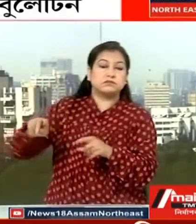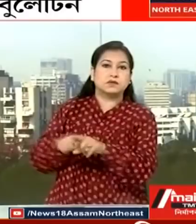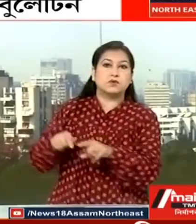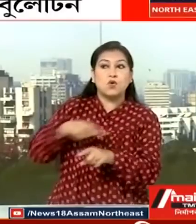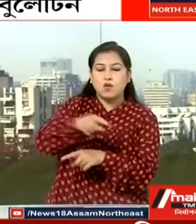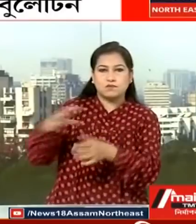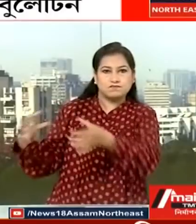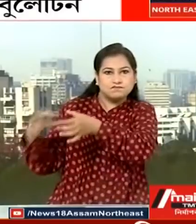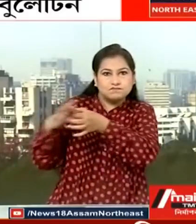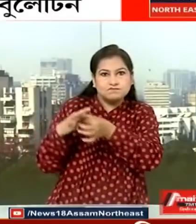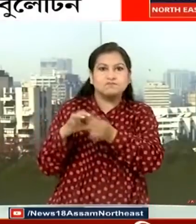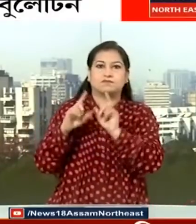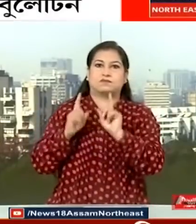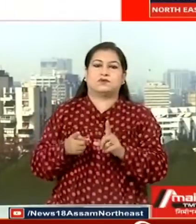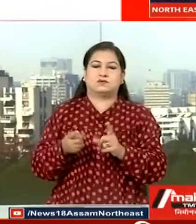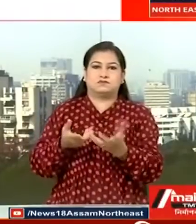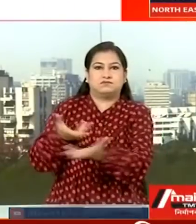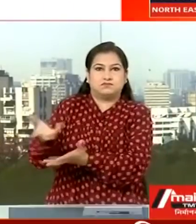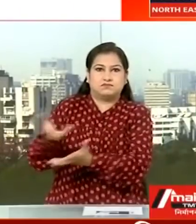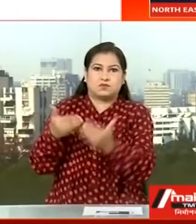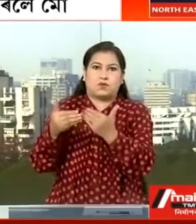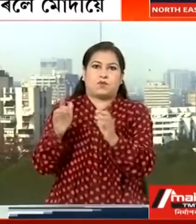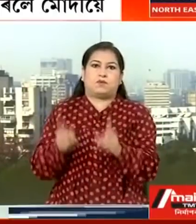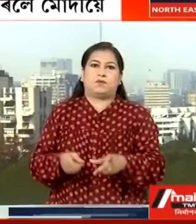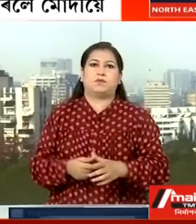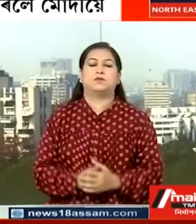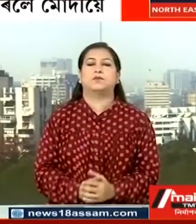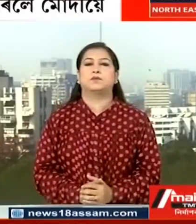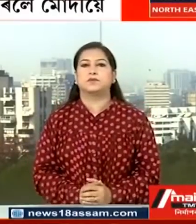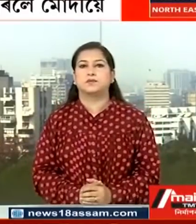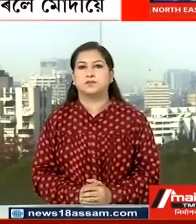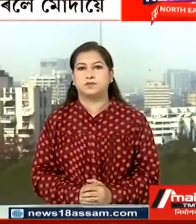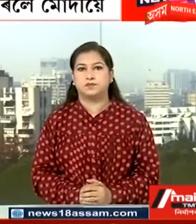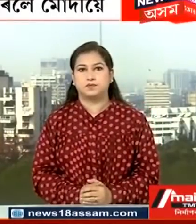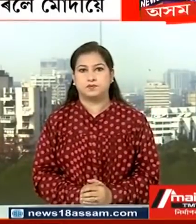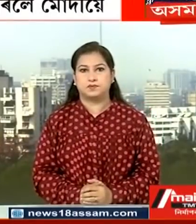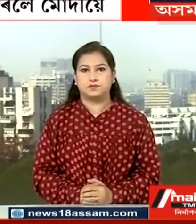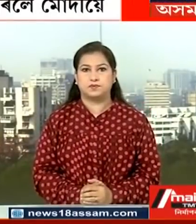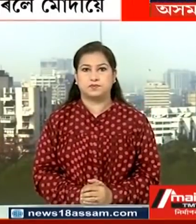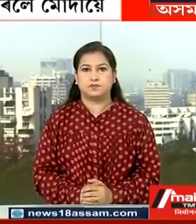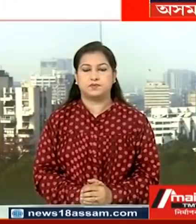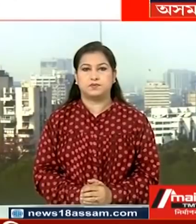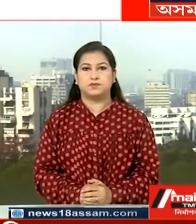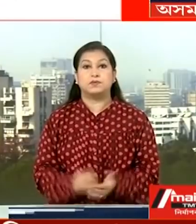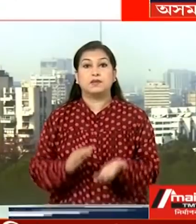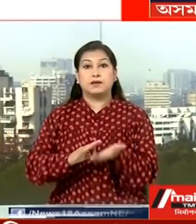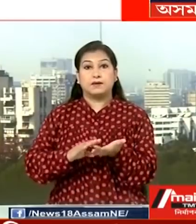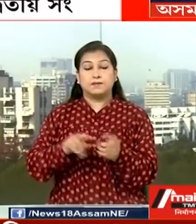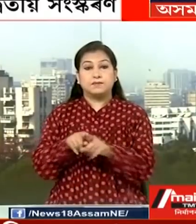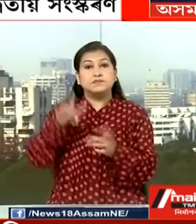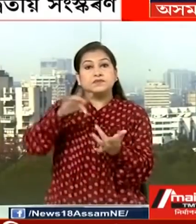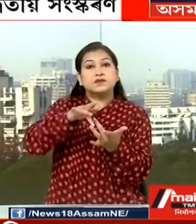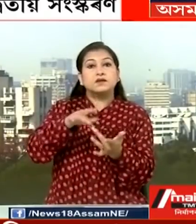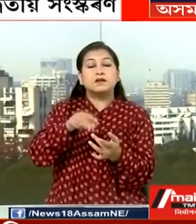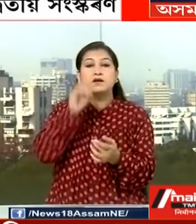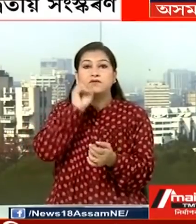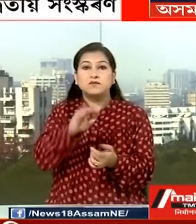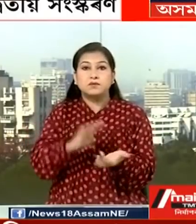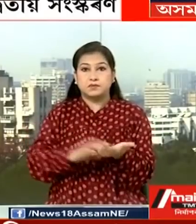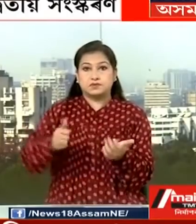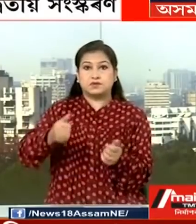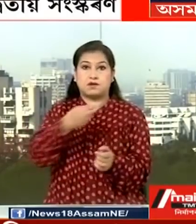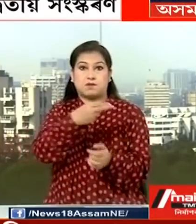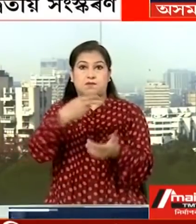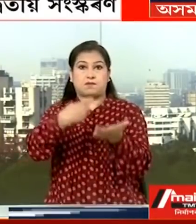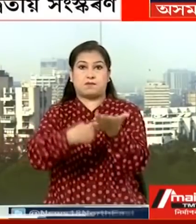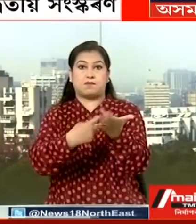महत्व पर बल दिया। केंद्रीय सूचना तकनीक मंत्री रविशंकर